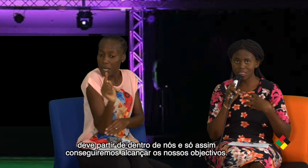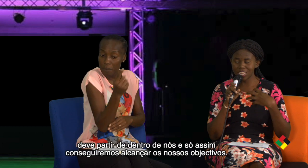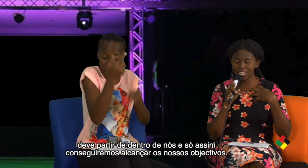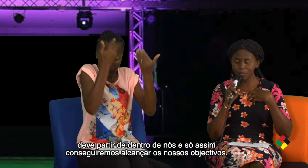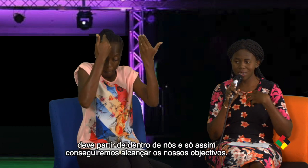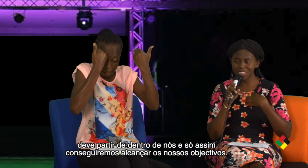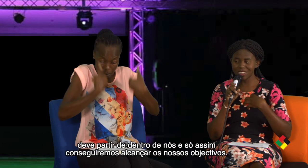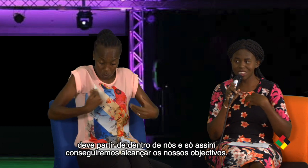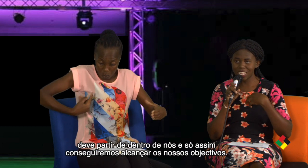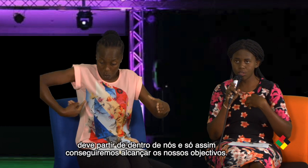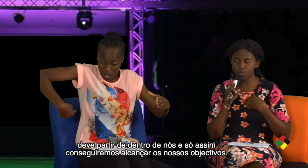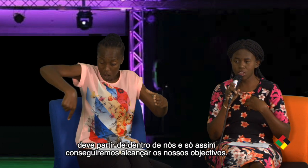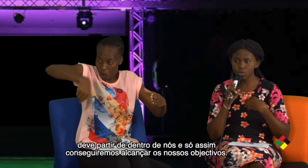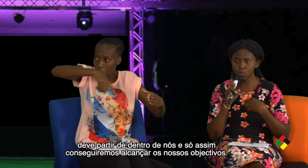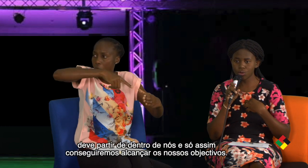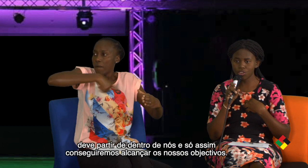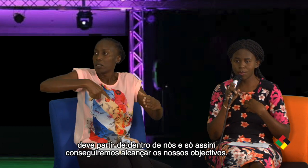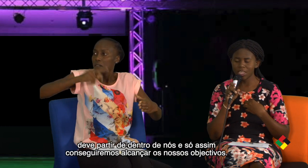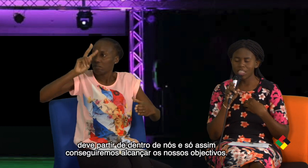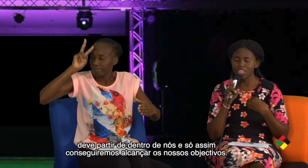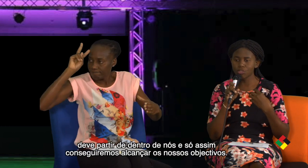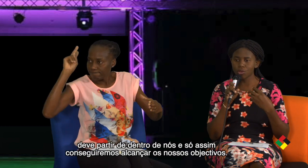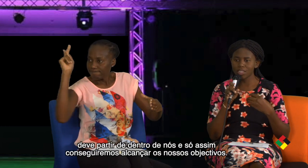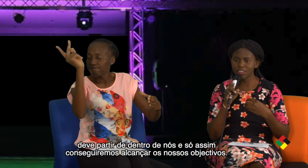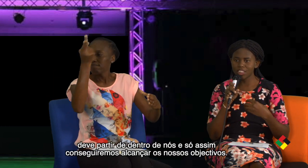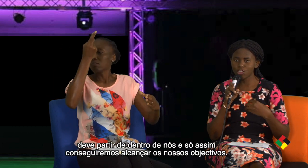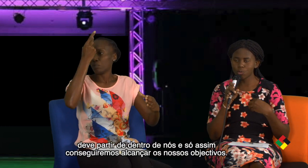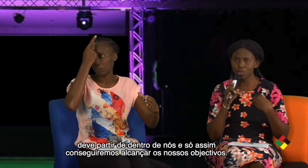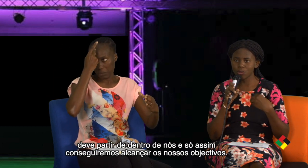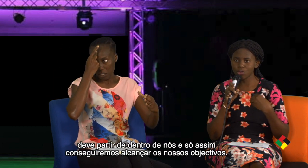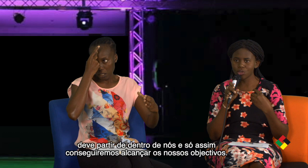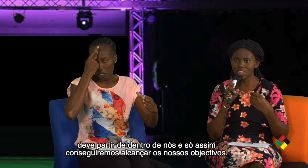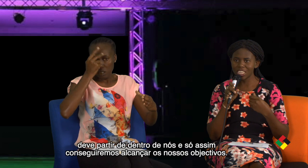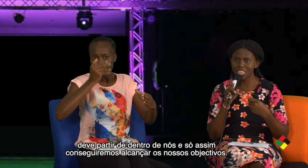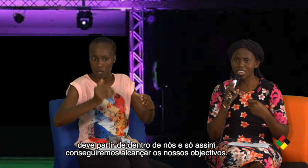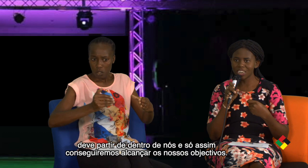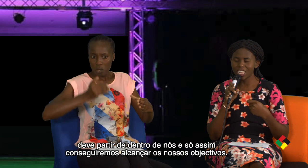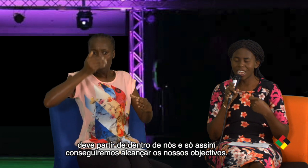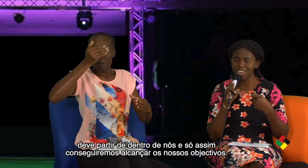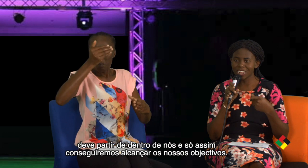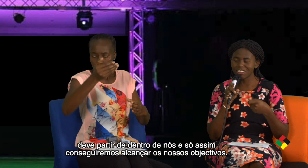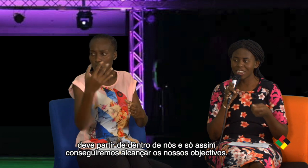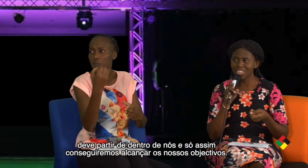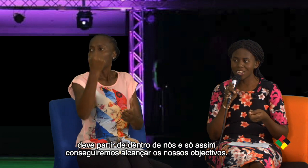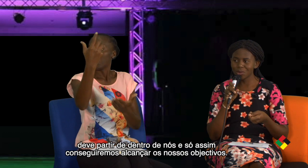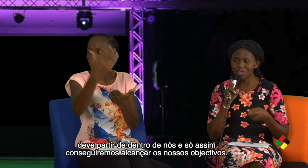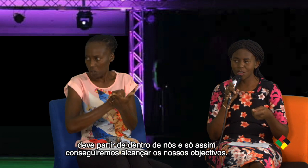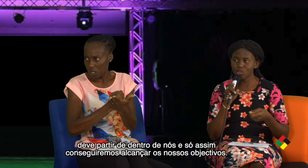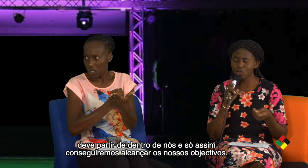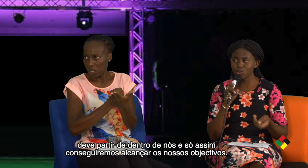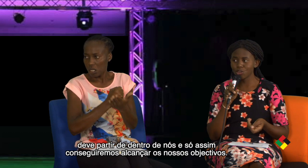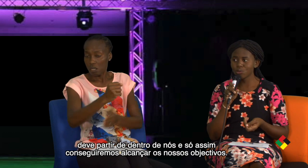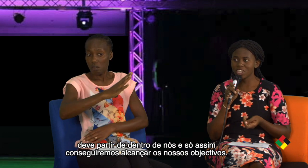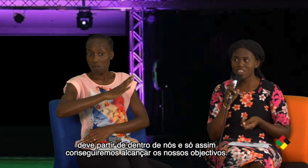Tem que partir de dentro de nós. E só assim nós podemos conseguir alcançar aquilo que são os nossos